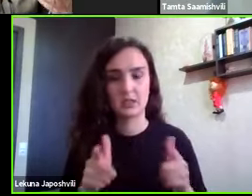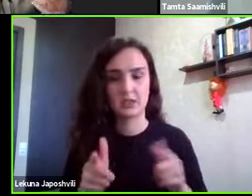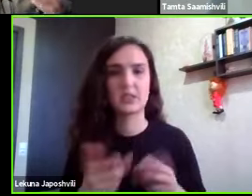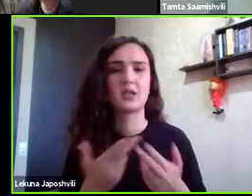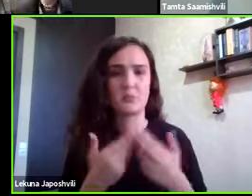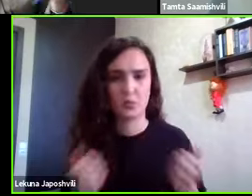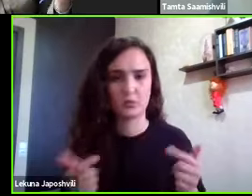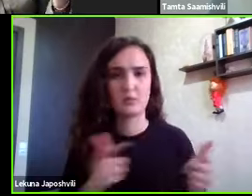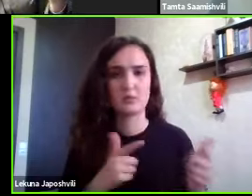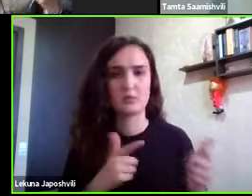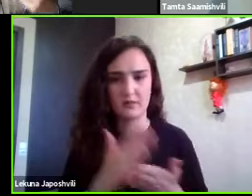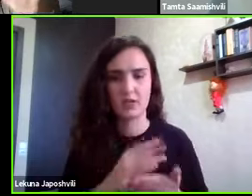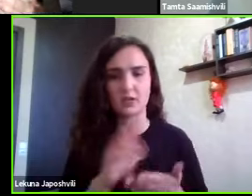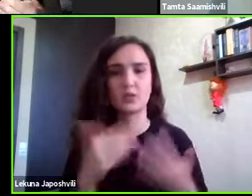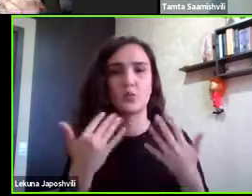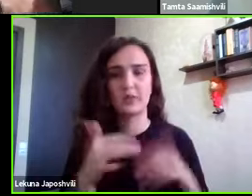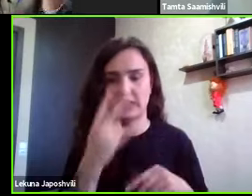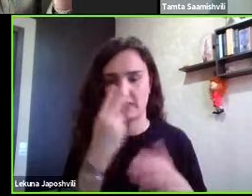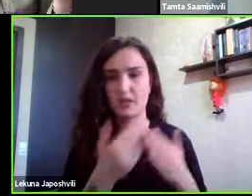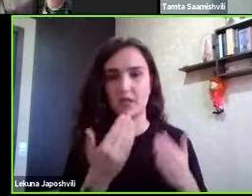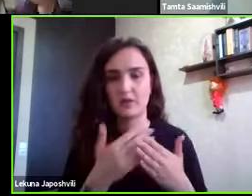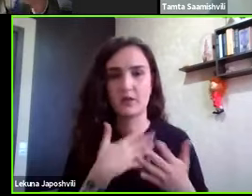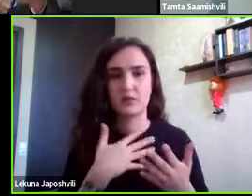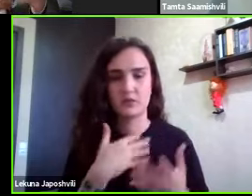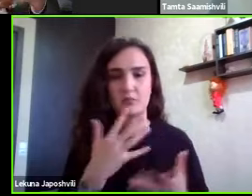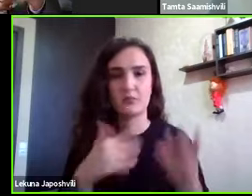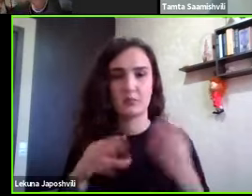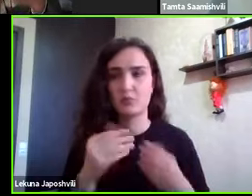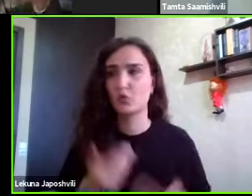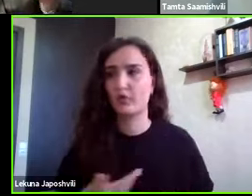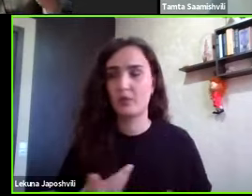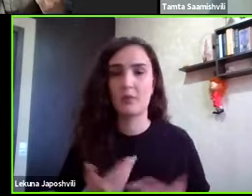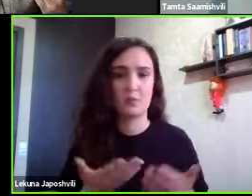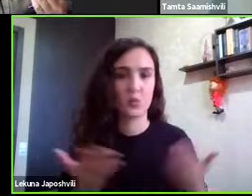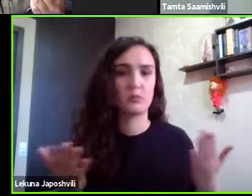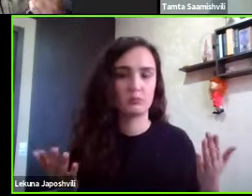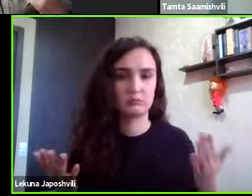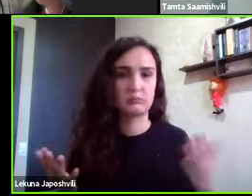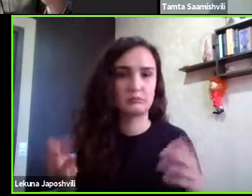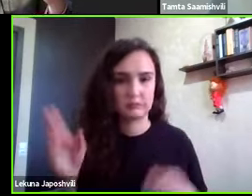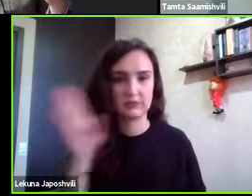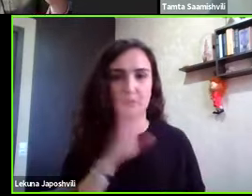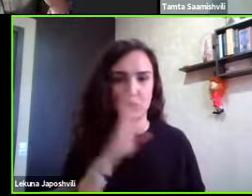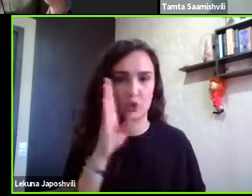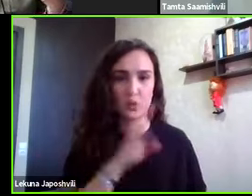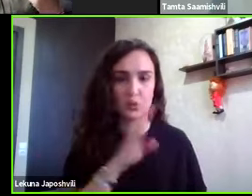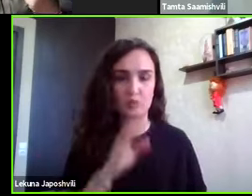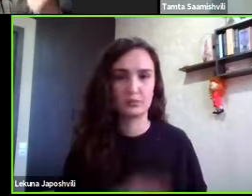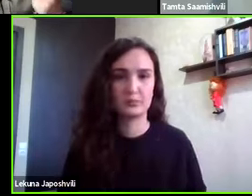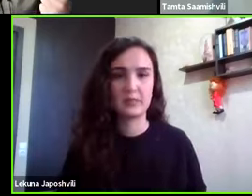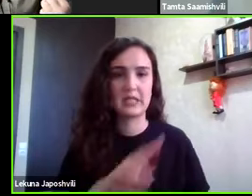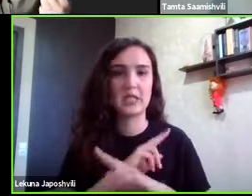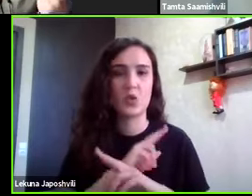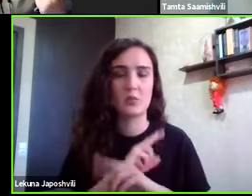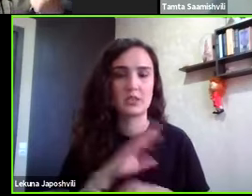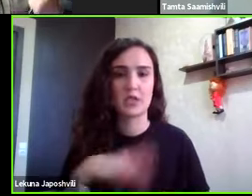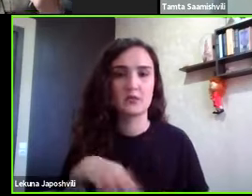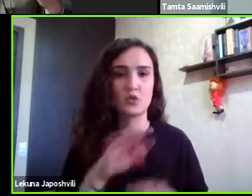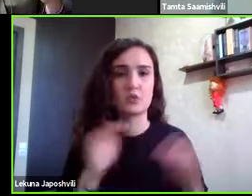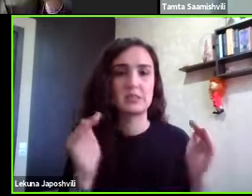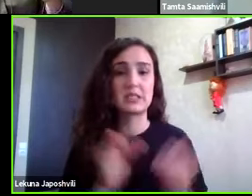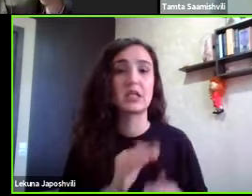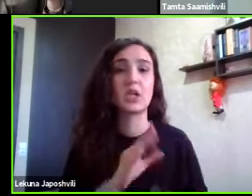უნდა, მზად ვართ და უკვე დაგვანახა ჩვენმა ყოფამ რომ საბედნიეროდ ახალ ლეტალობა საქართველოში მცირე